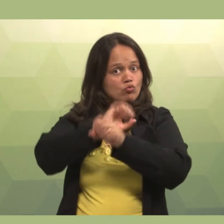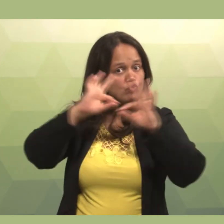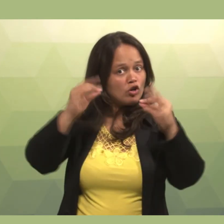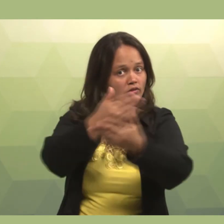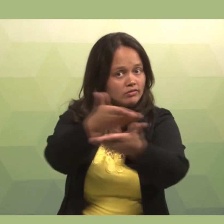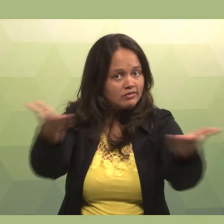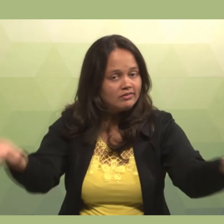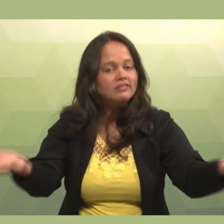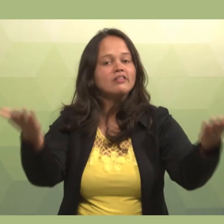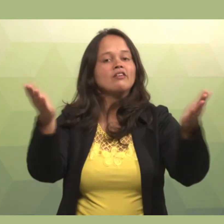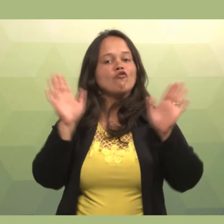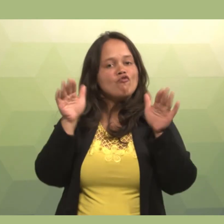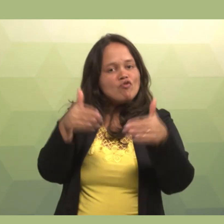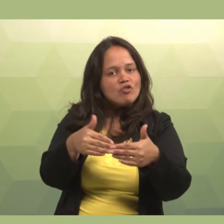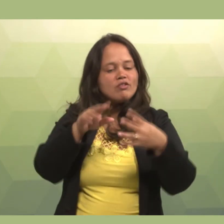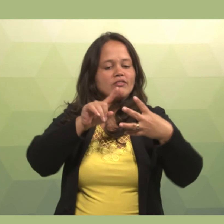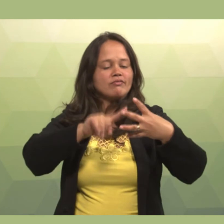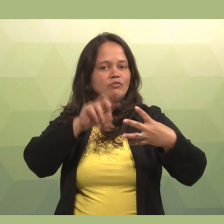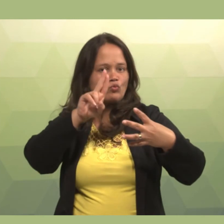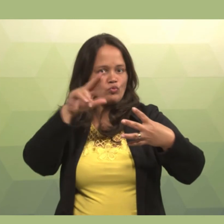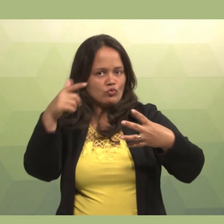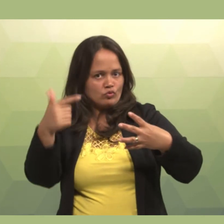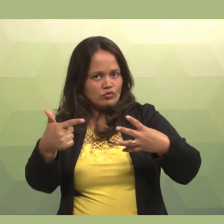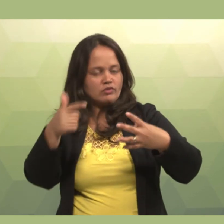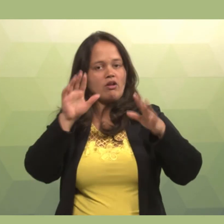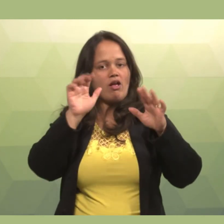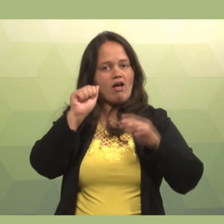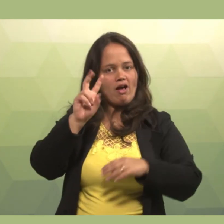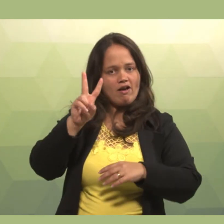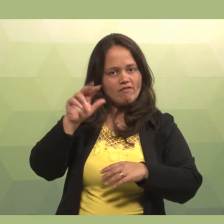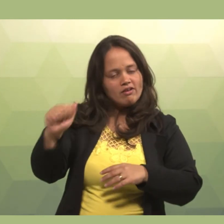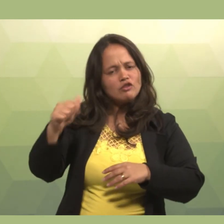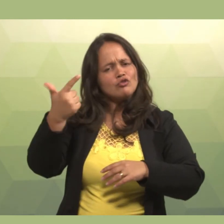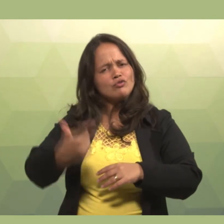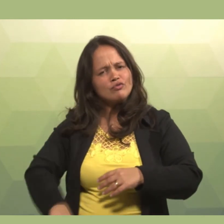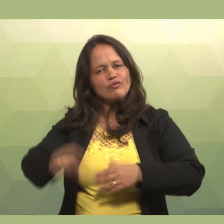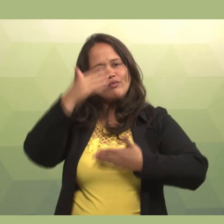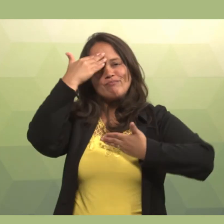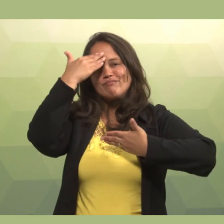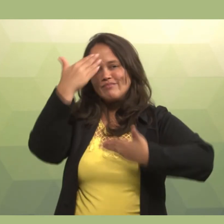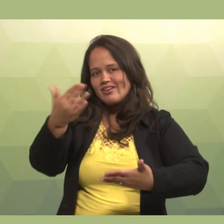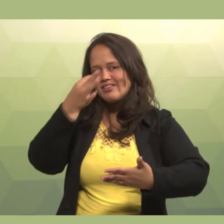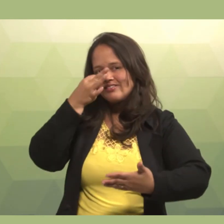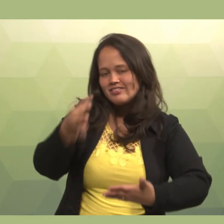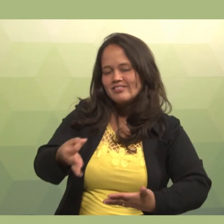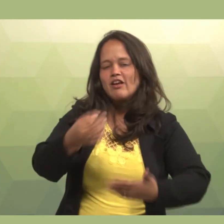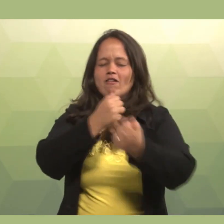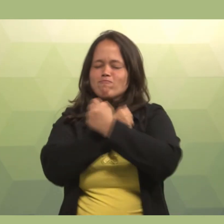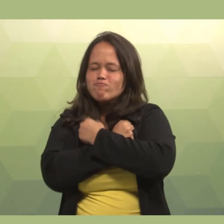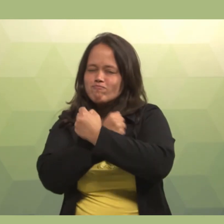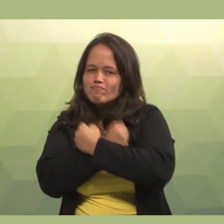aprendizagem. Mais uma vez, muito obrigada pela atenção, um grande abraço a todos e até lá.